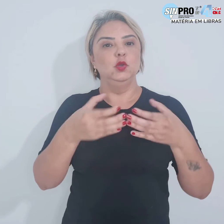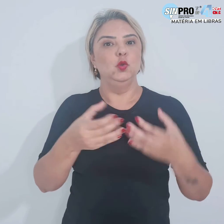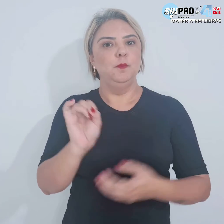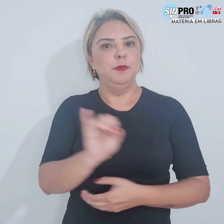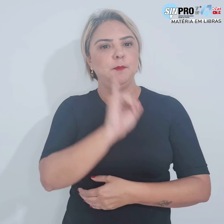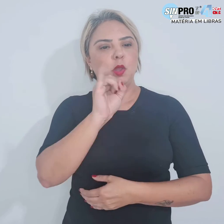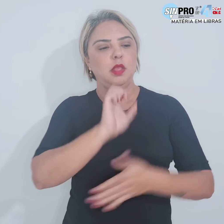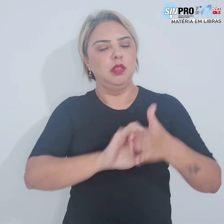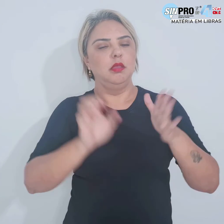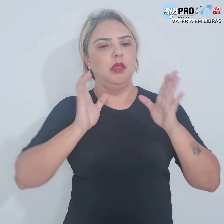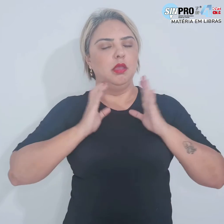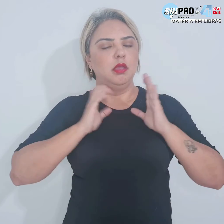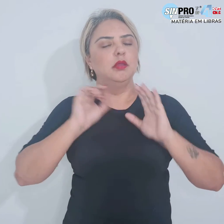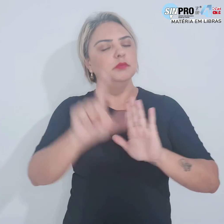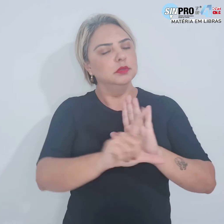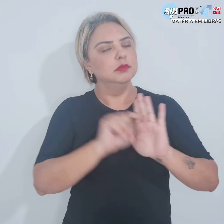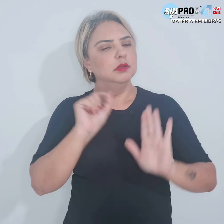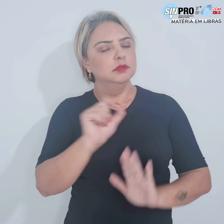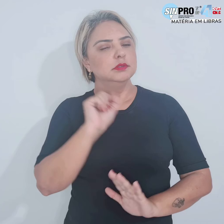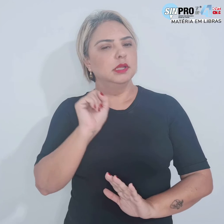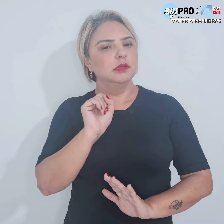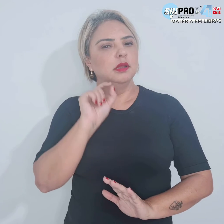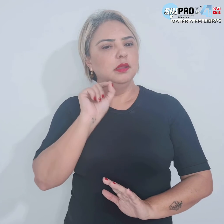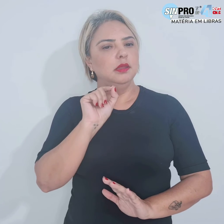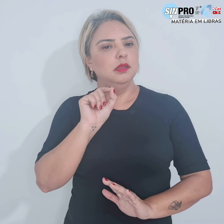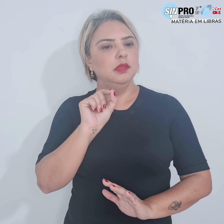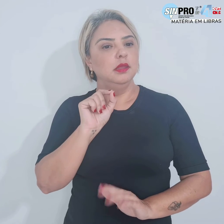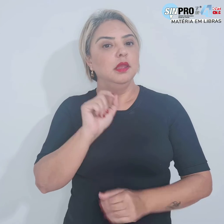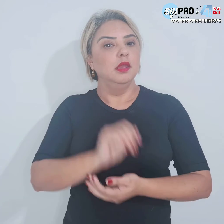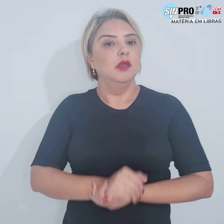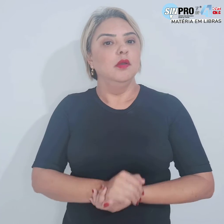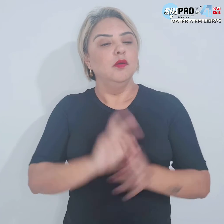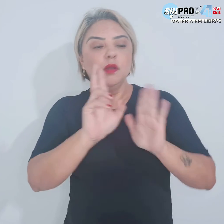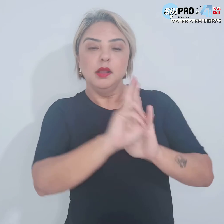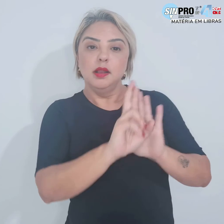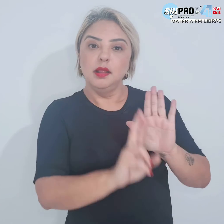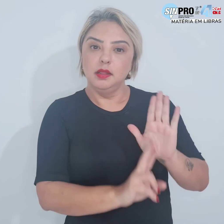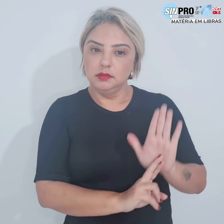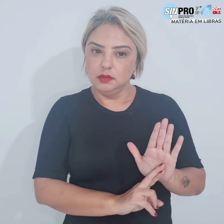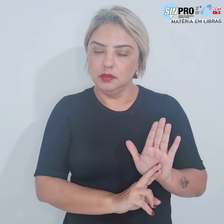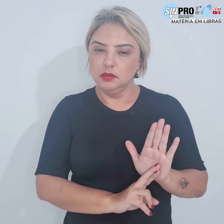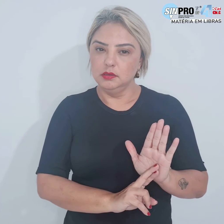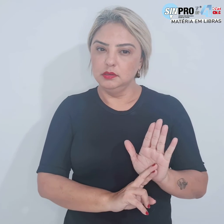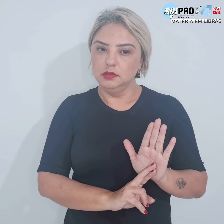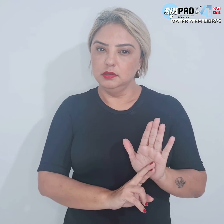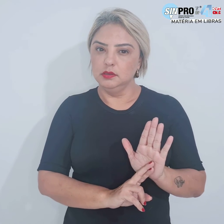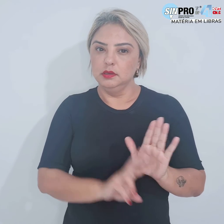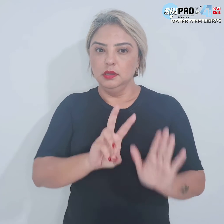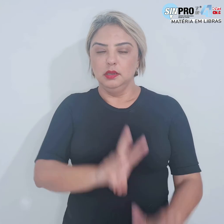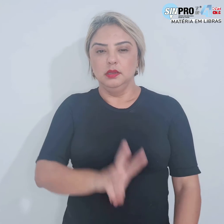WRG. Importante destacar ainda que, segundo o relatório do